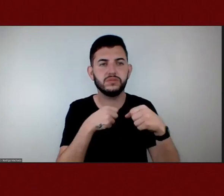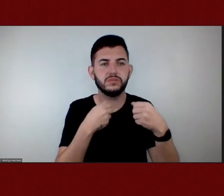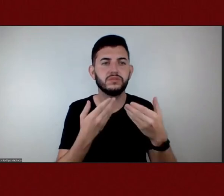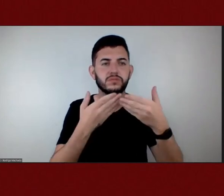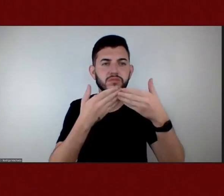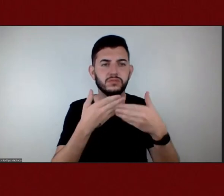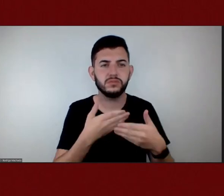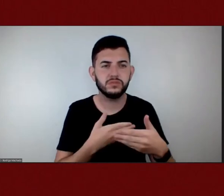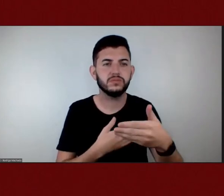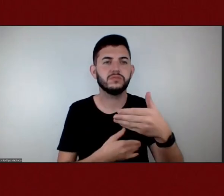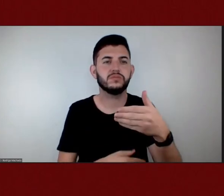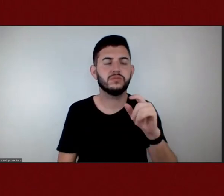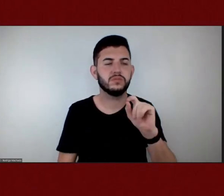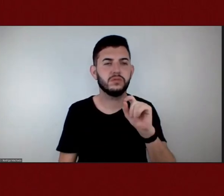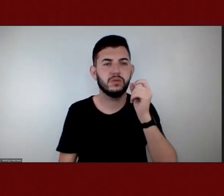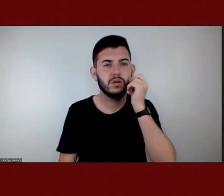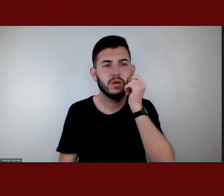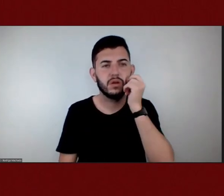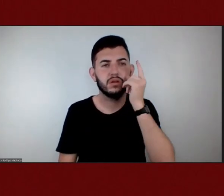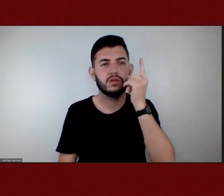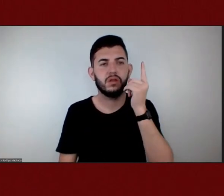a ideia do comunismo